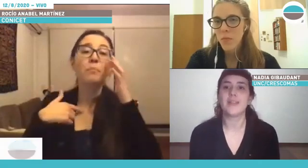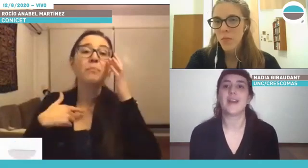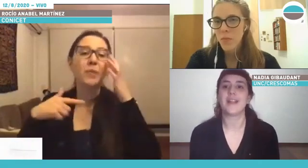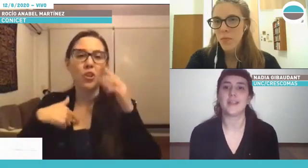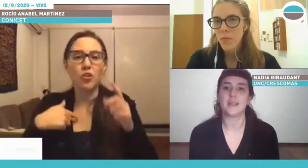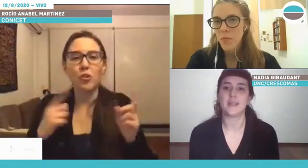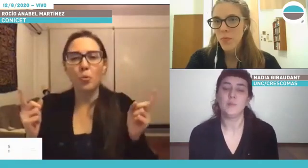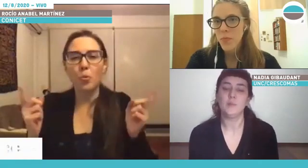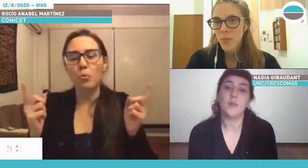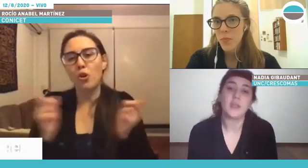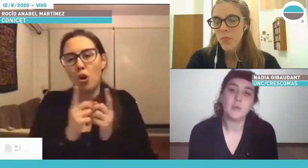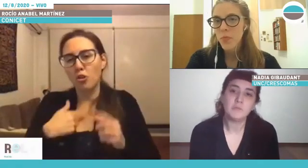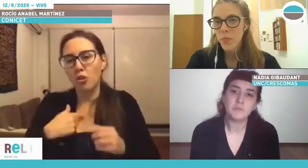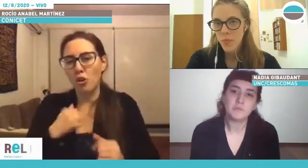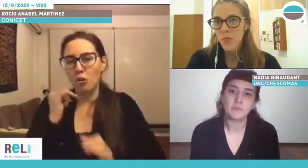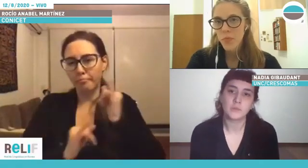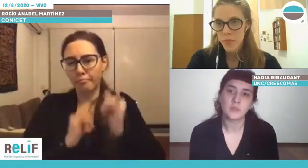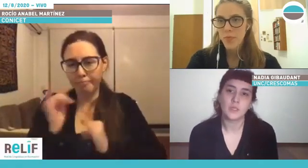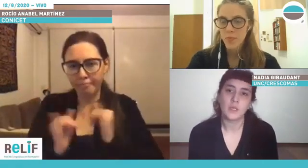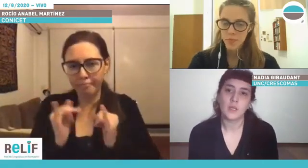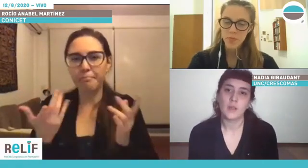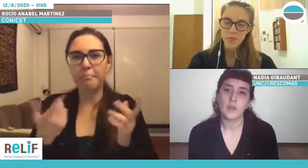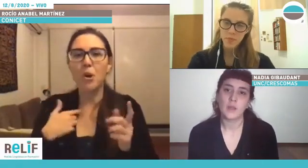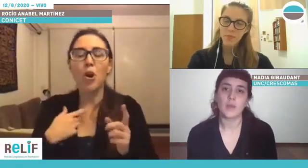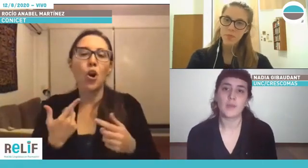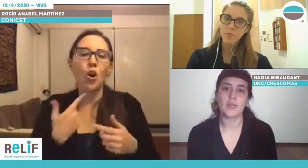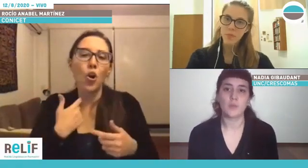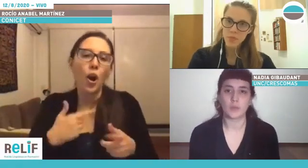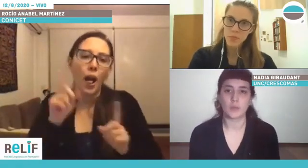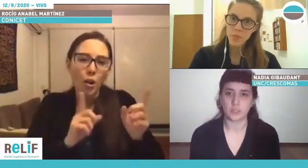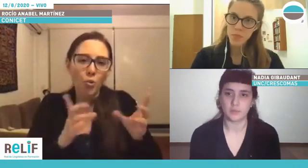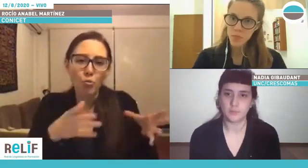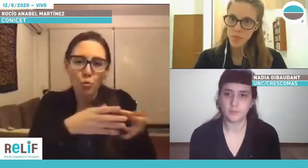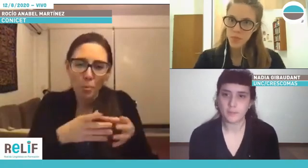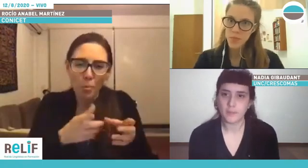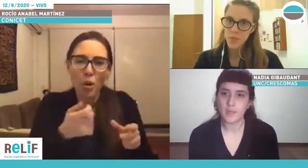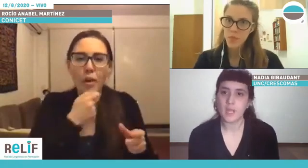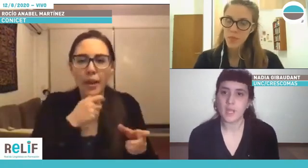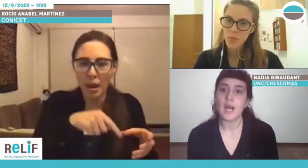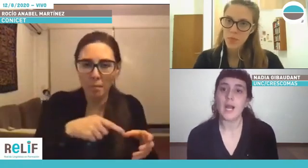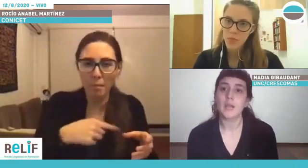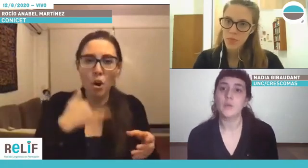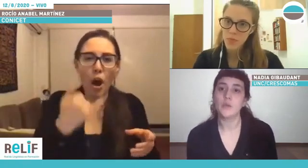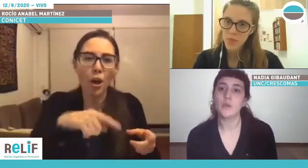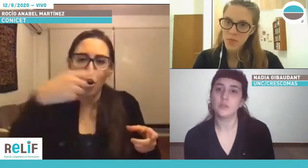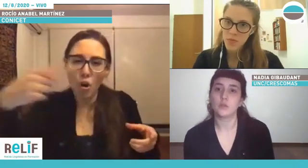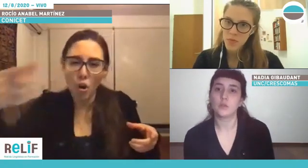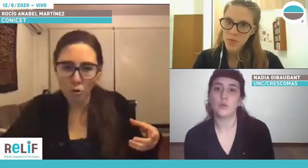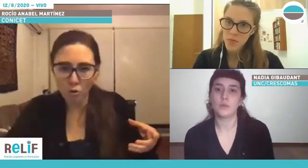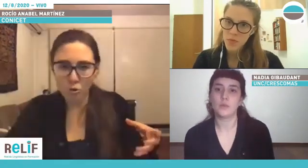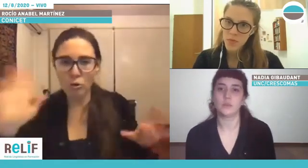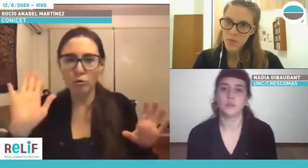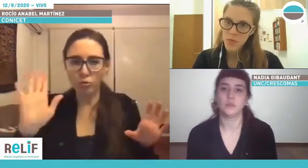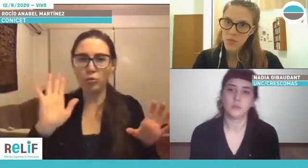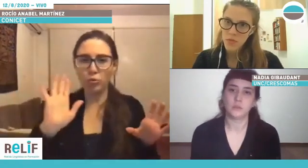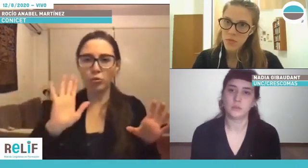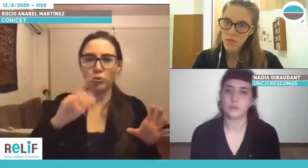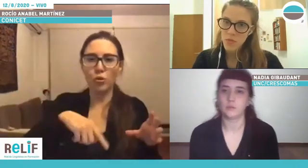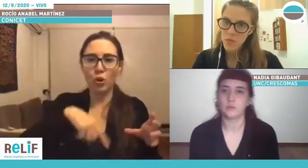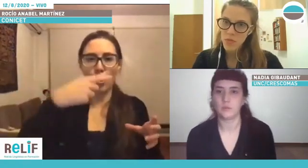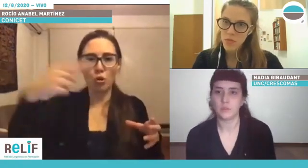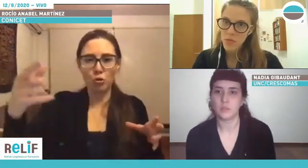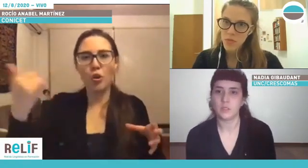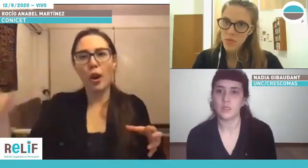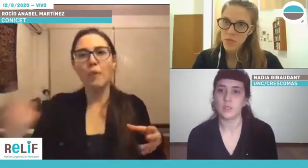¿por qué es diferente? Bueno, les voy a explicar un poquito. Algunos grupos,